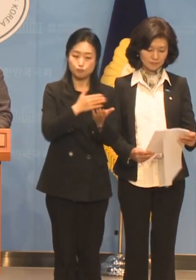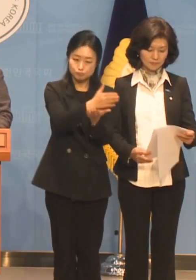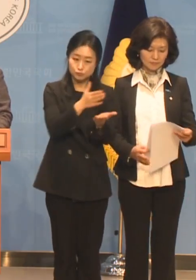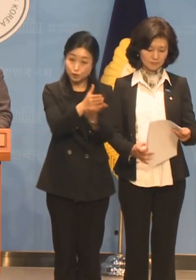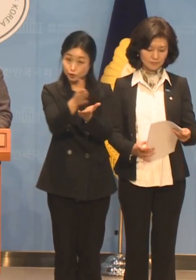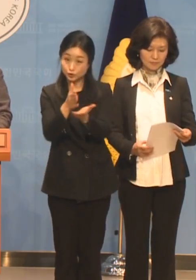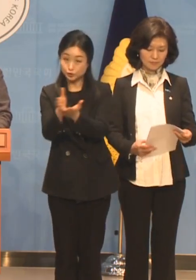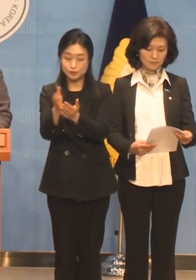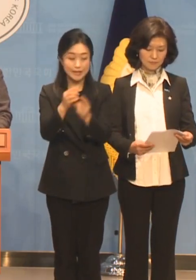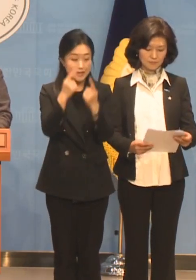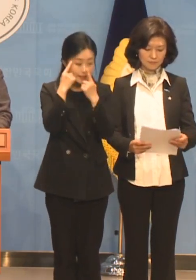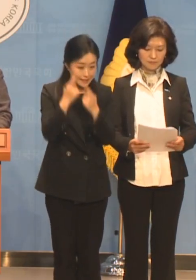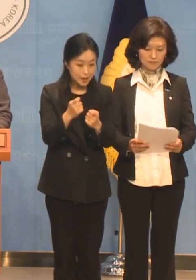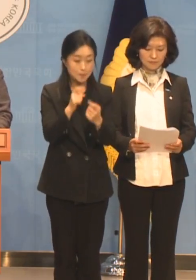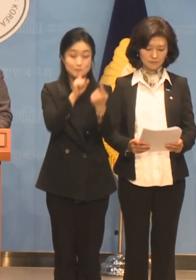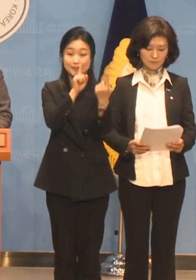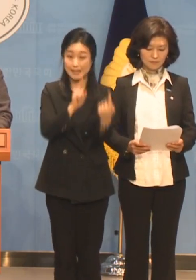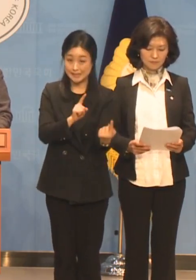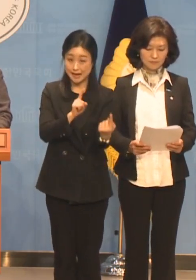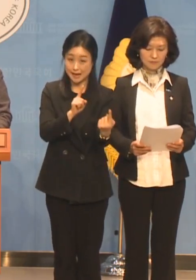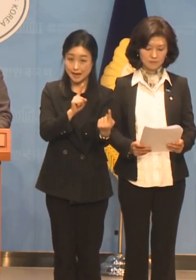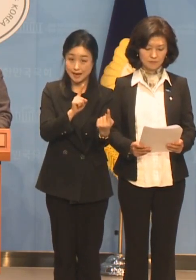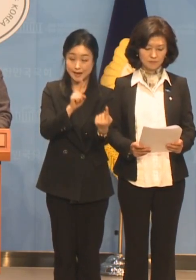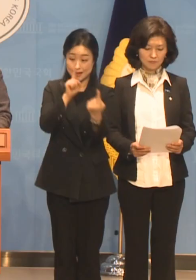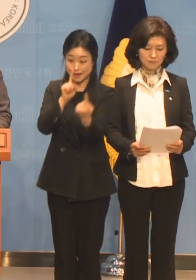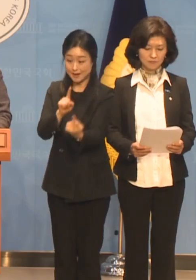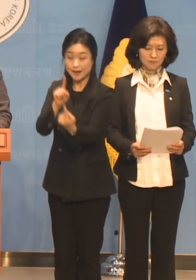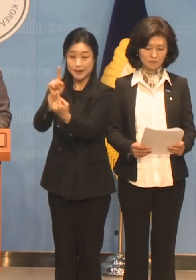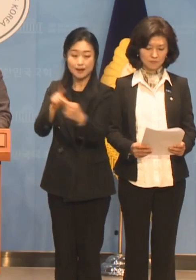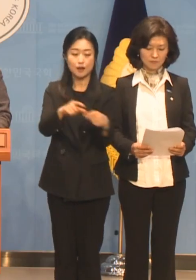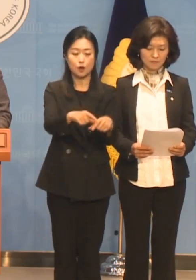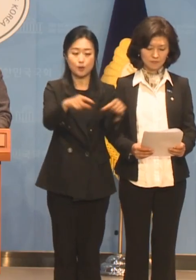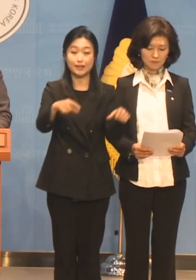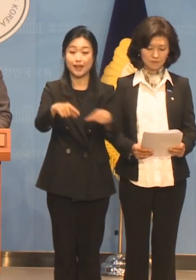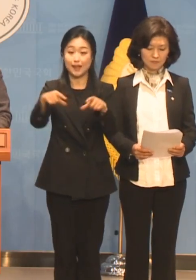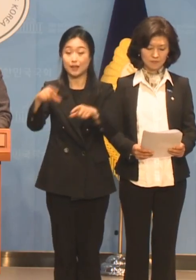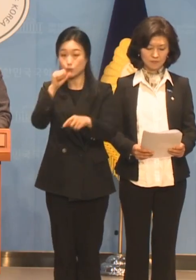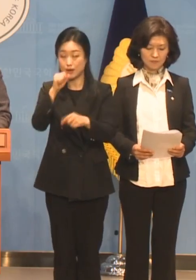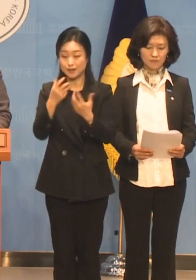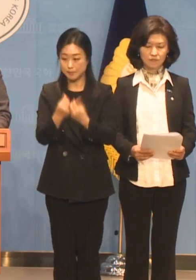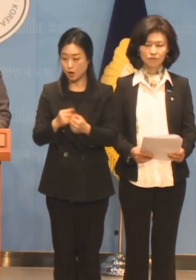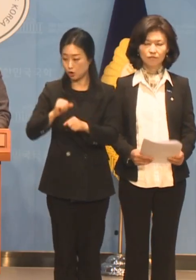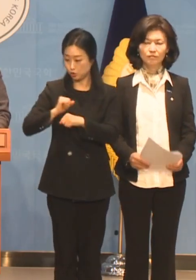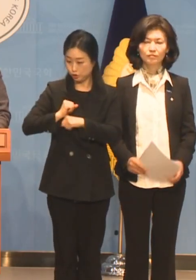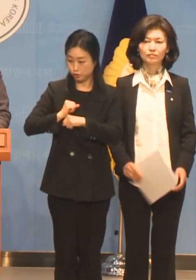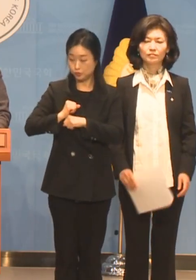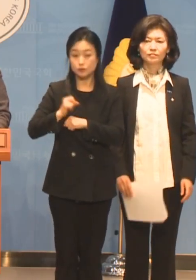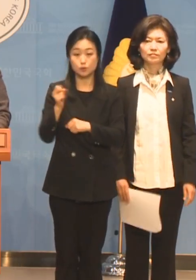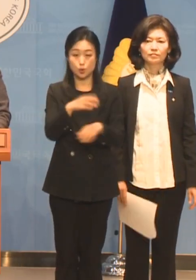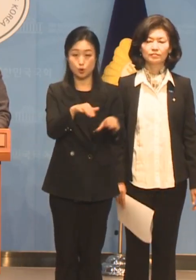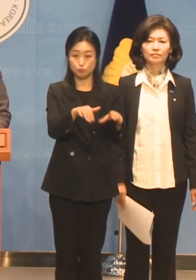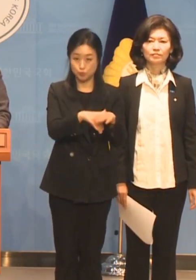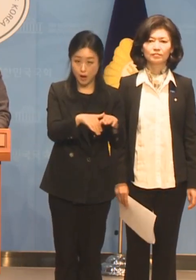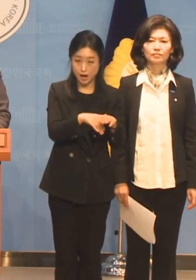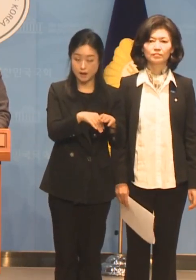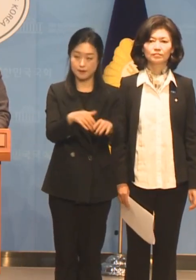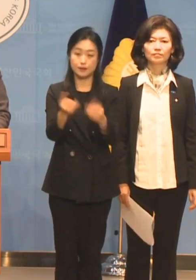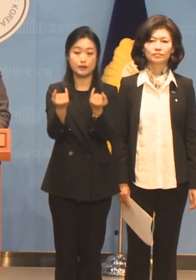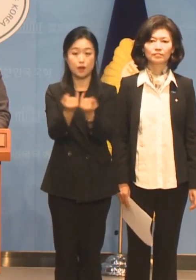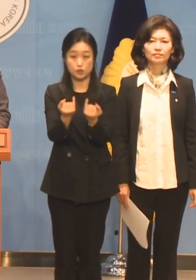기념 대상을 확장하는 것도 효과적입니다. 무장투쟁, 문화운동,